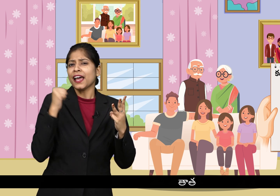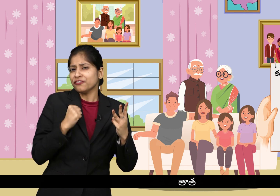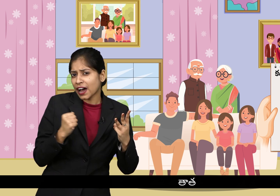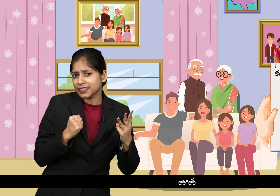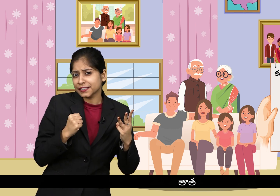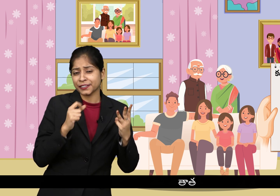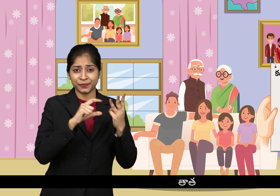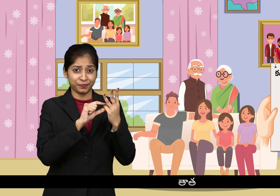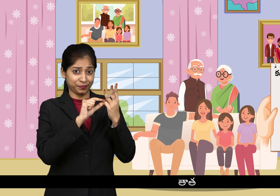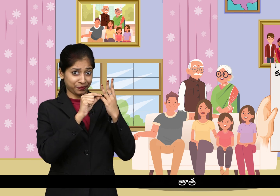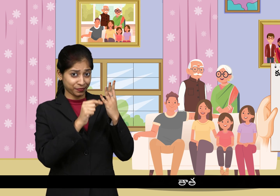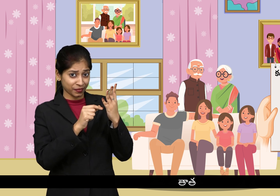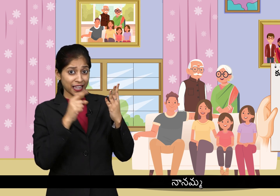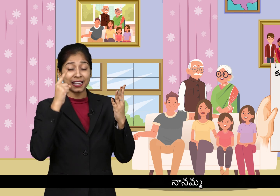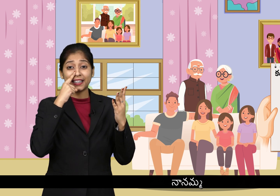తాత,